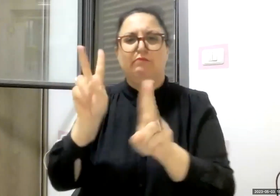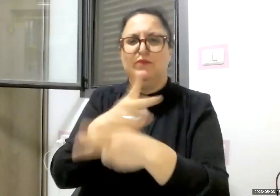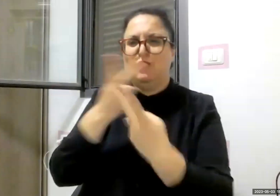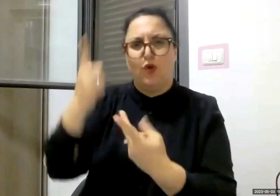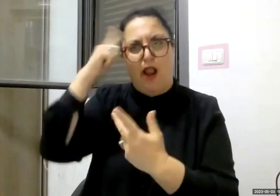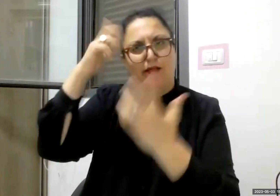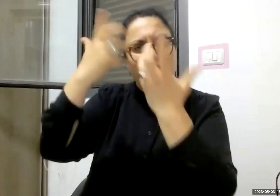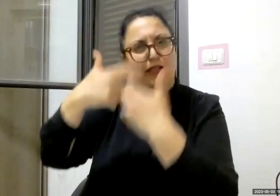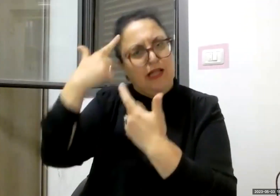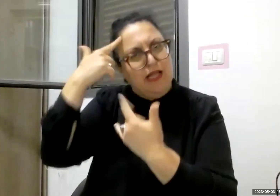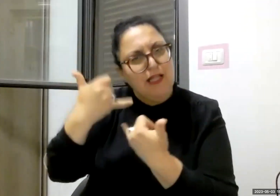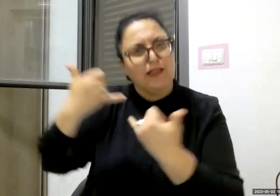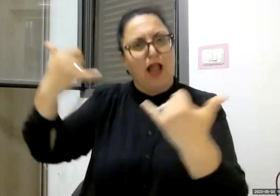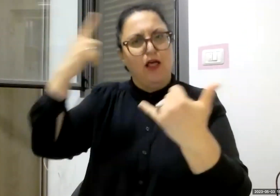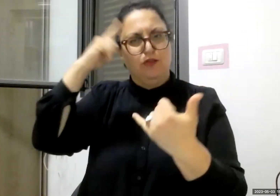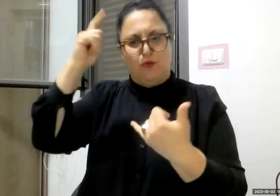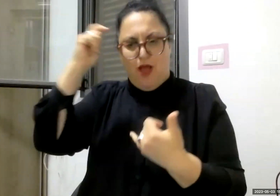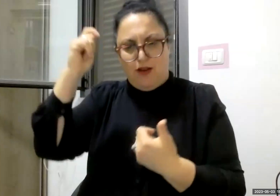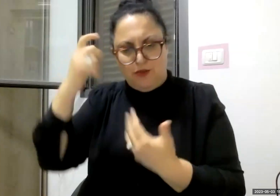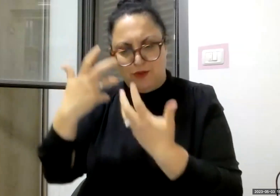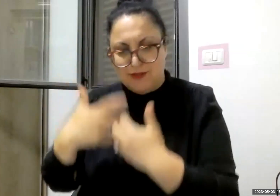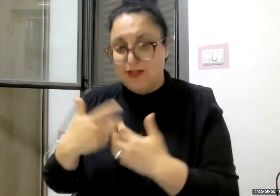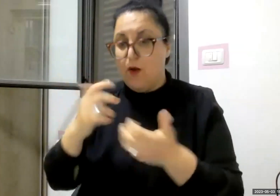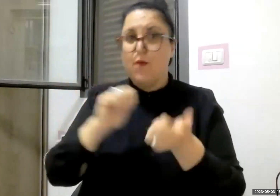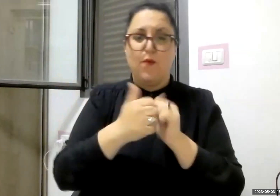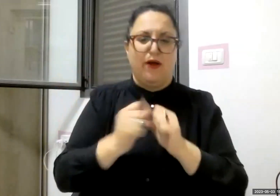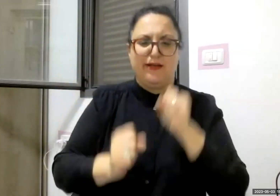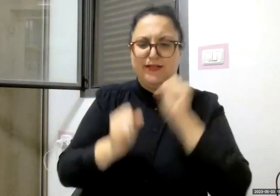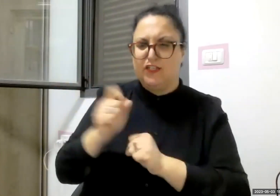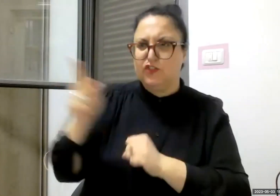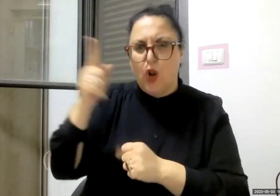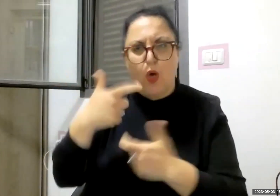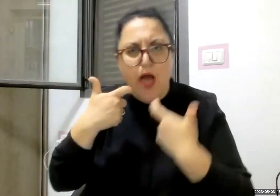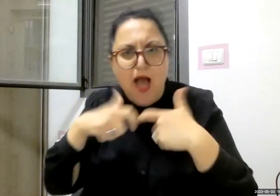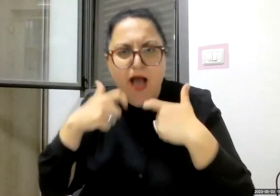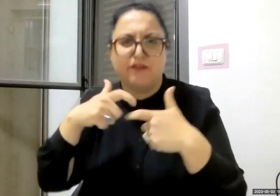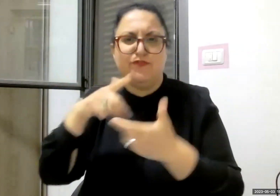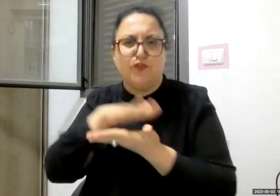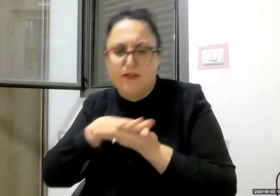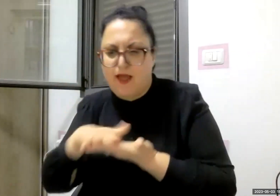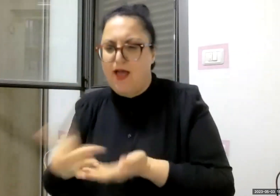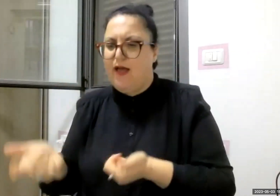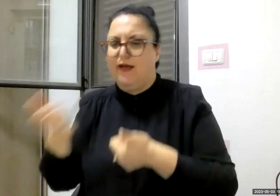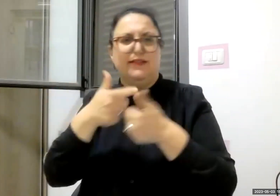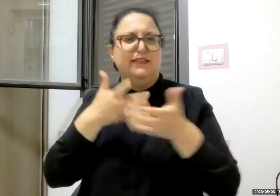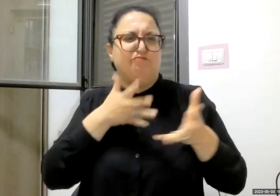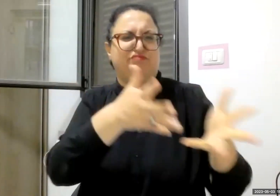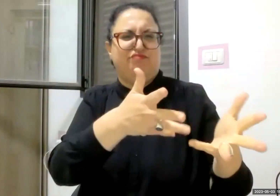ילדותיות, חוסר מסוגלות אינטלקטואלית, קושי בהבנה